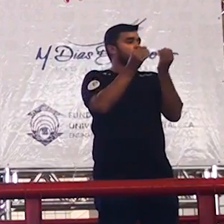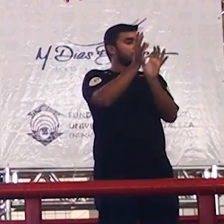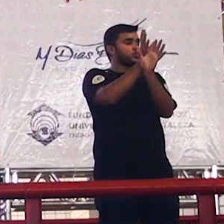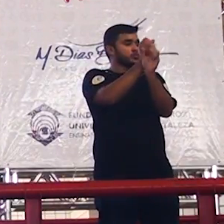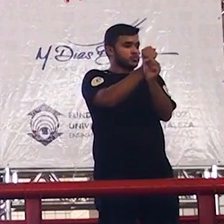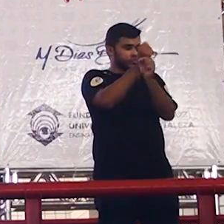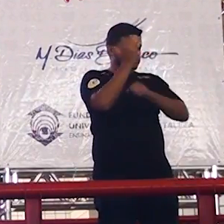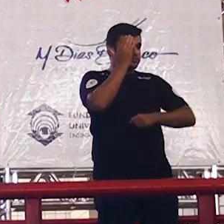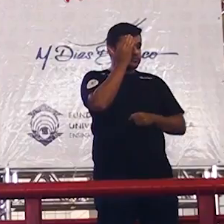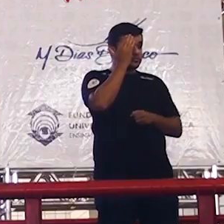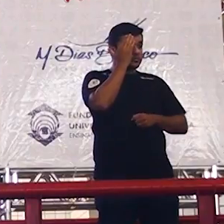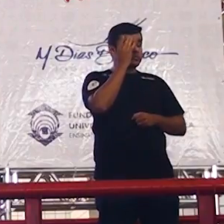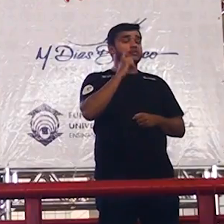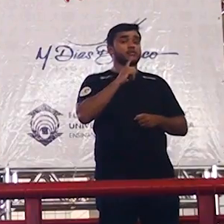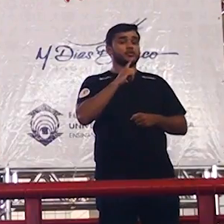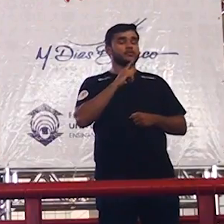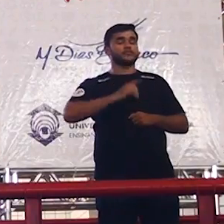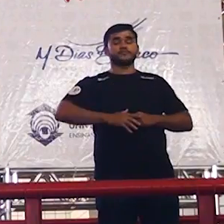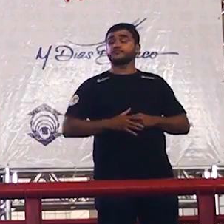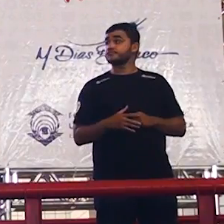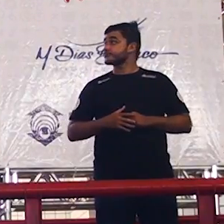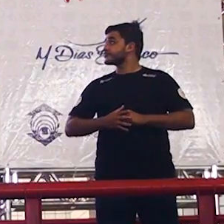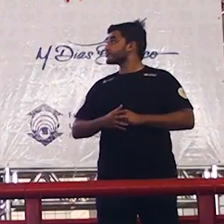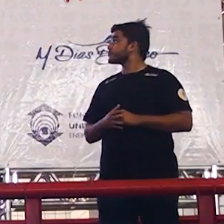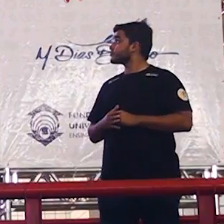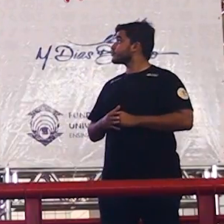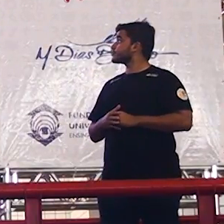raio referente à circunferência.